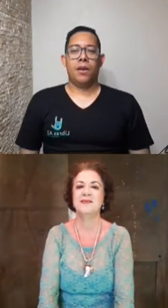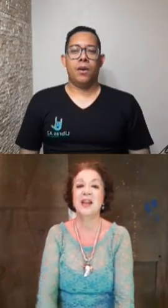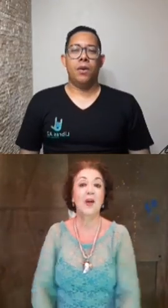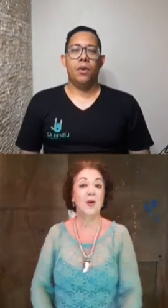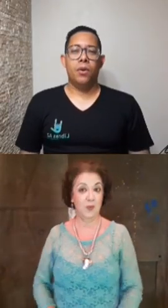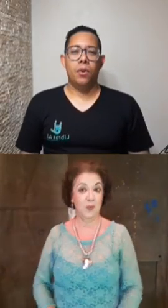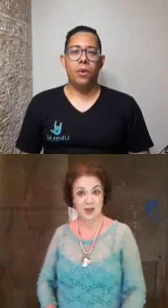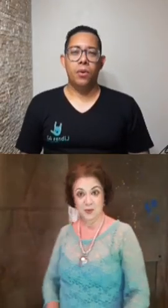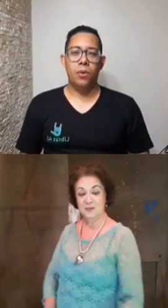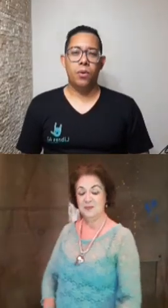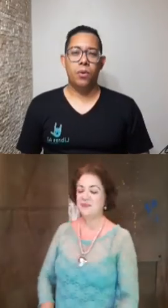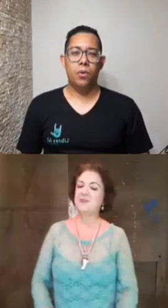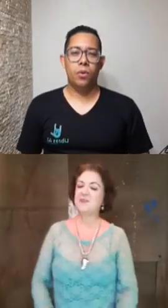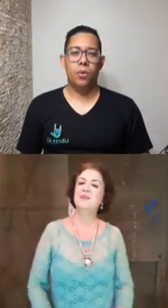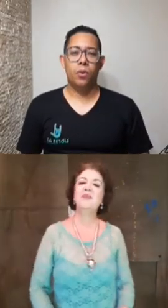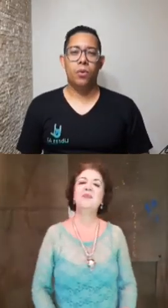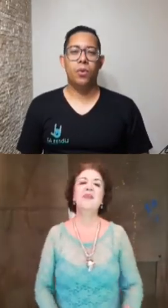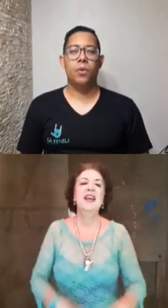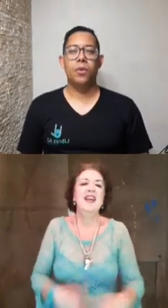O rio,